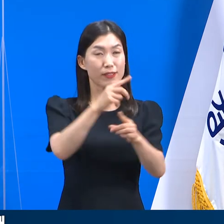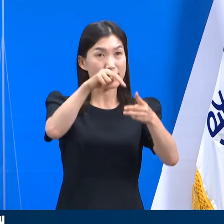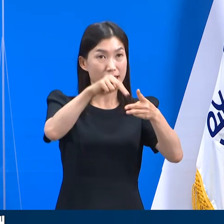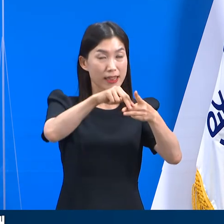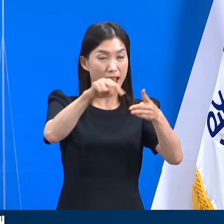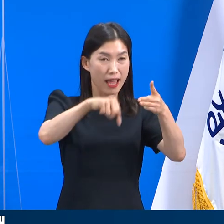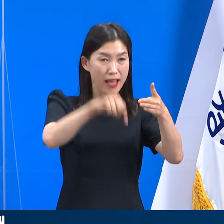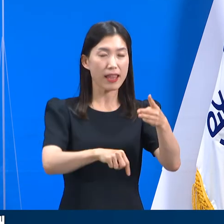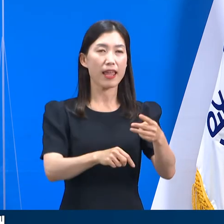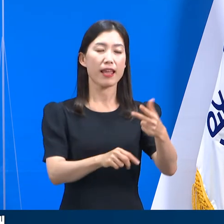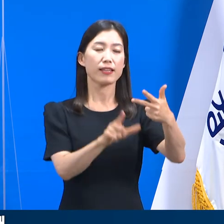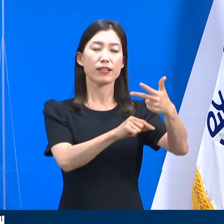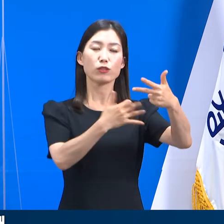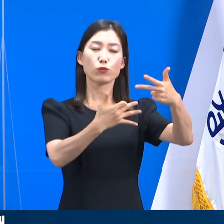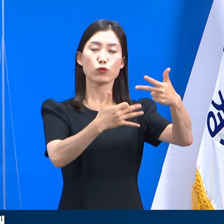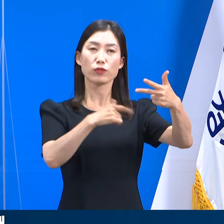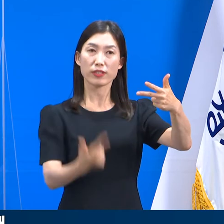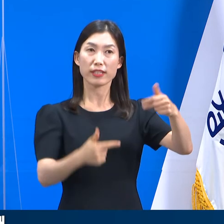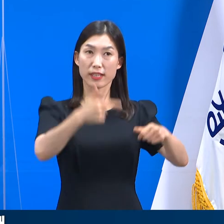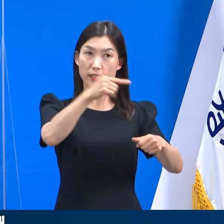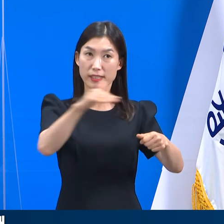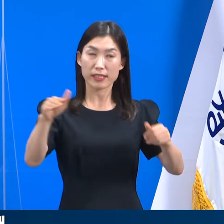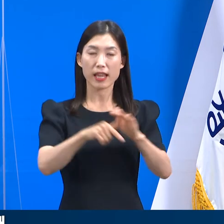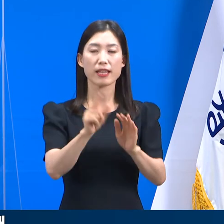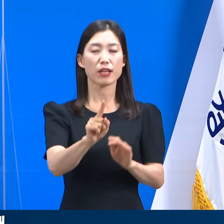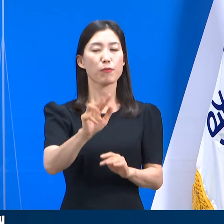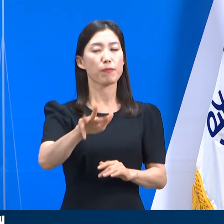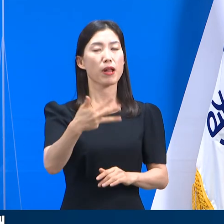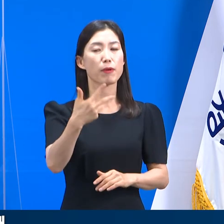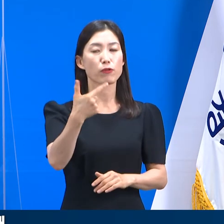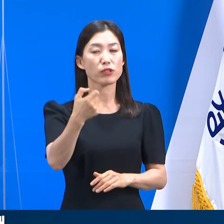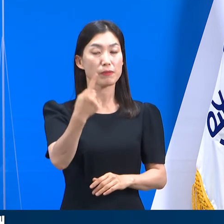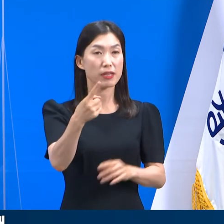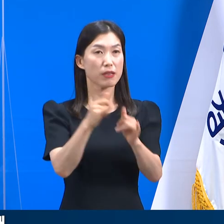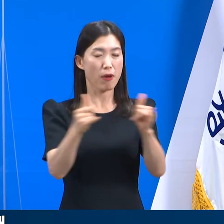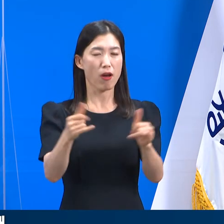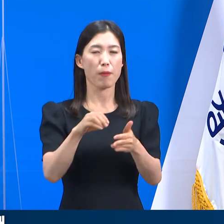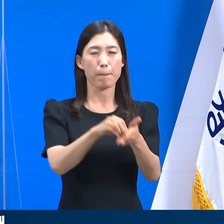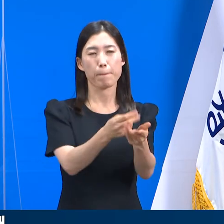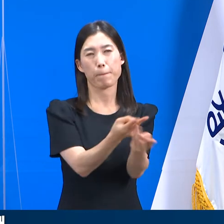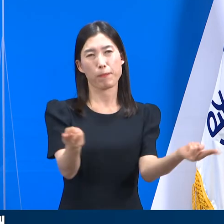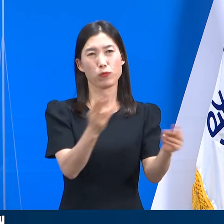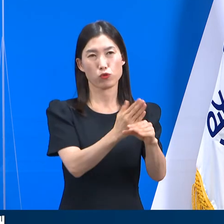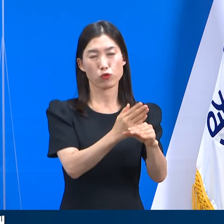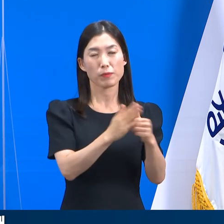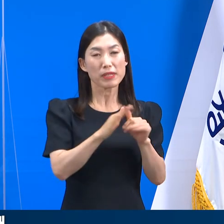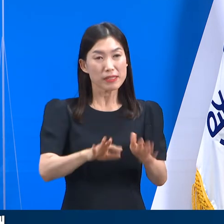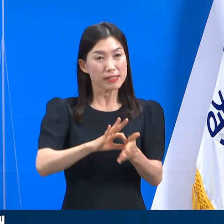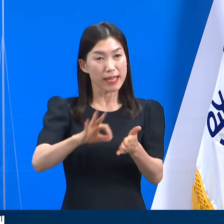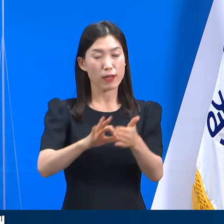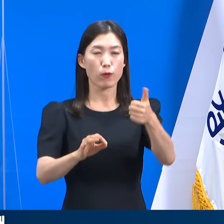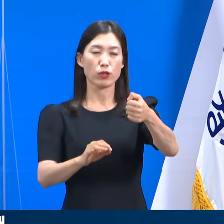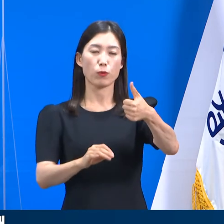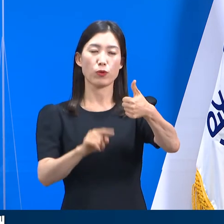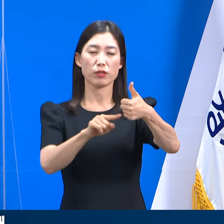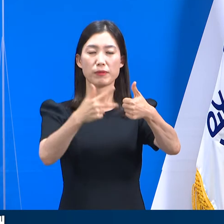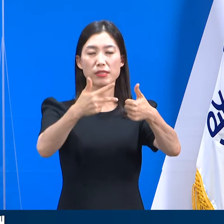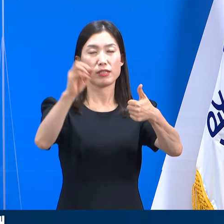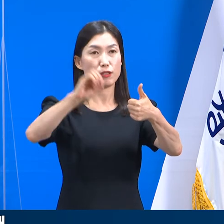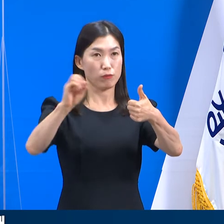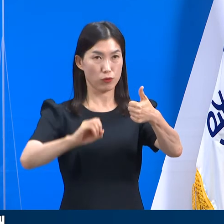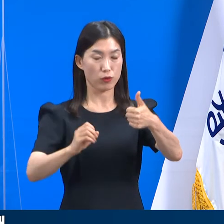일반생활치료센터에는 7월 19일 18시 기준 1,861명이 입소해 현재 가동률은